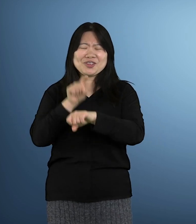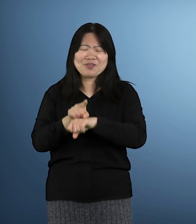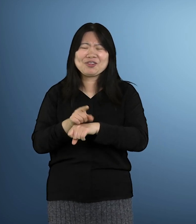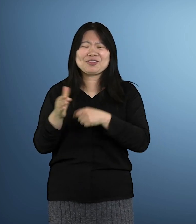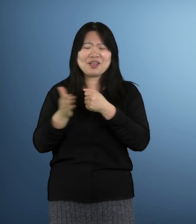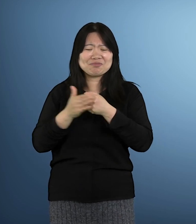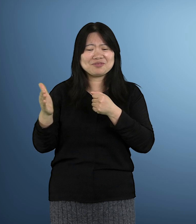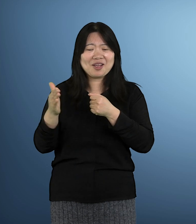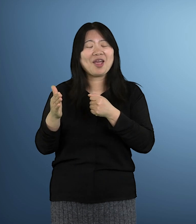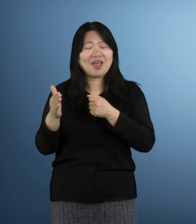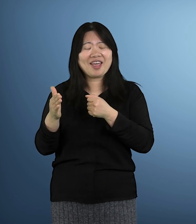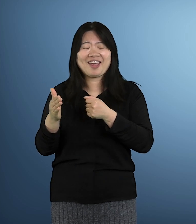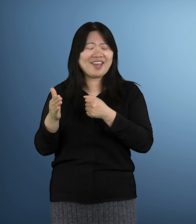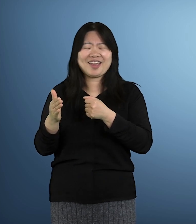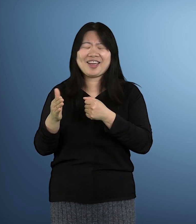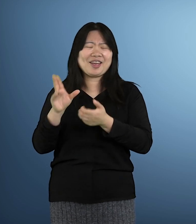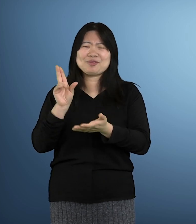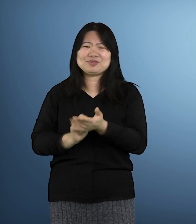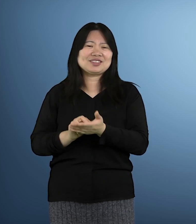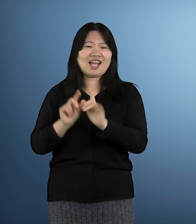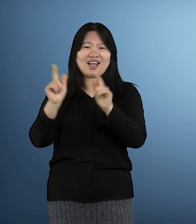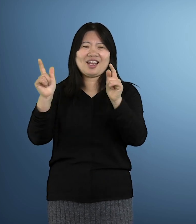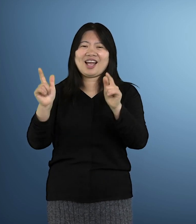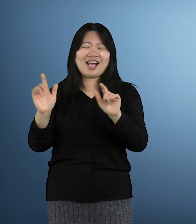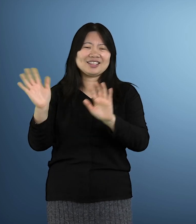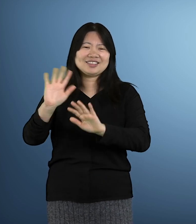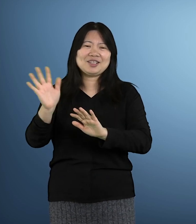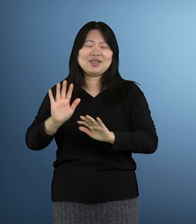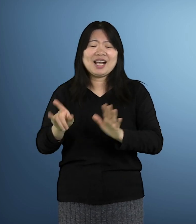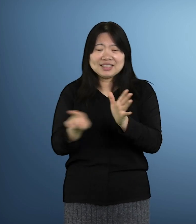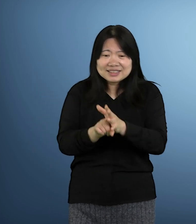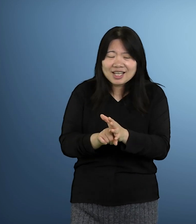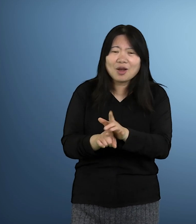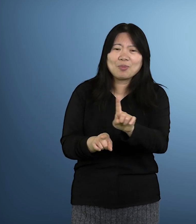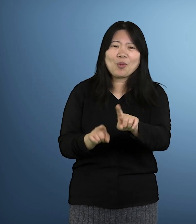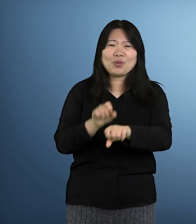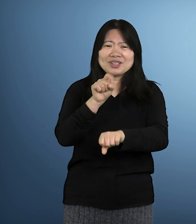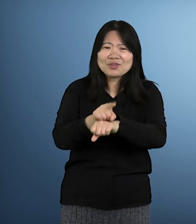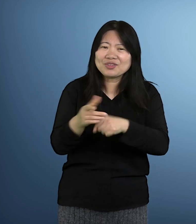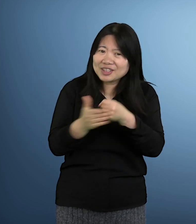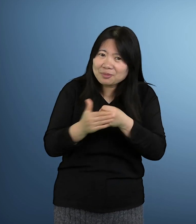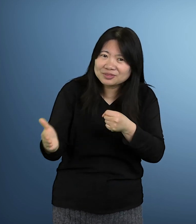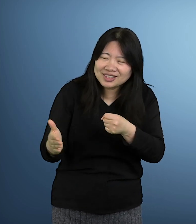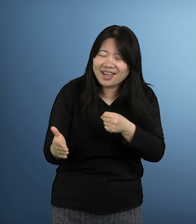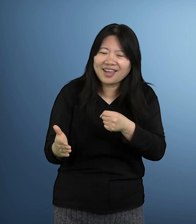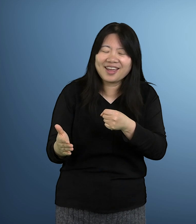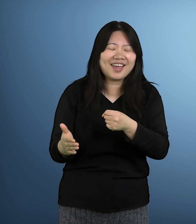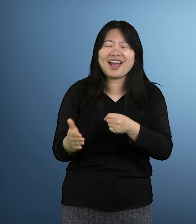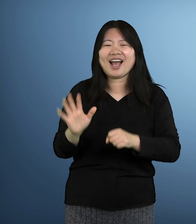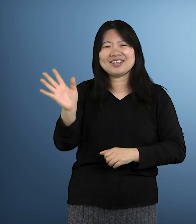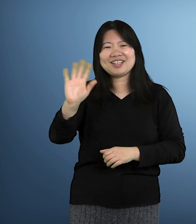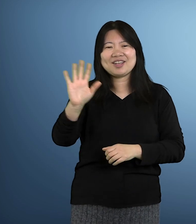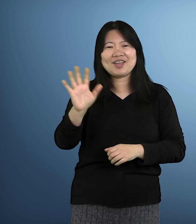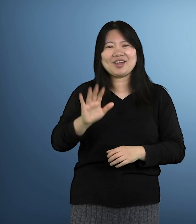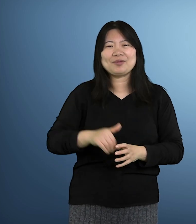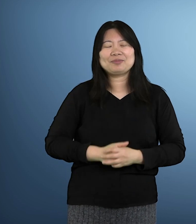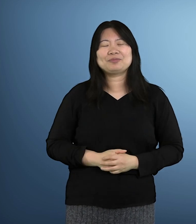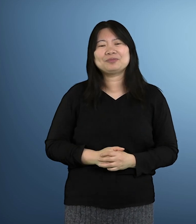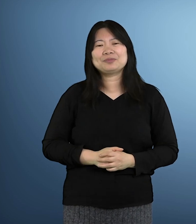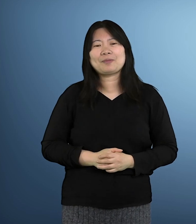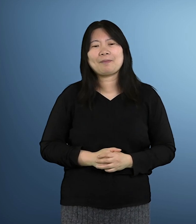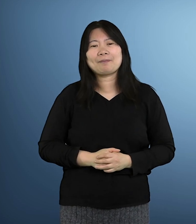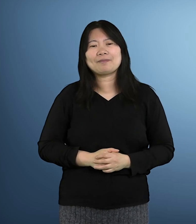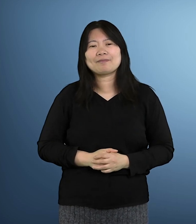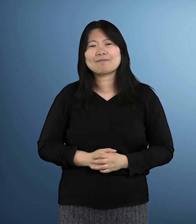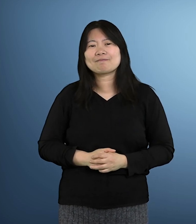사람은 그런 기질적인 문제가 아니에요. 신앙은 기질적인 문제도 아니고 성품의 문제도